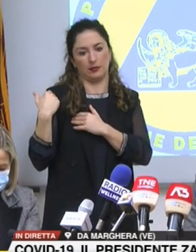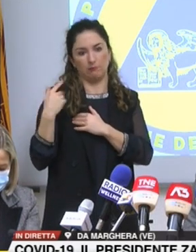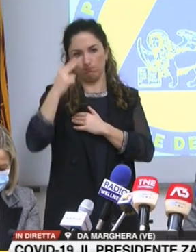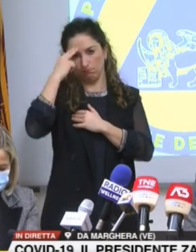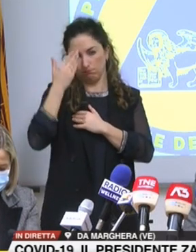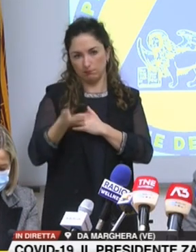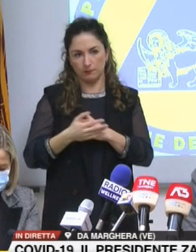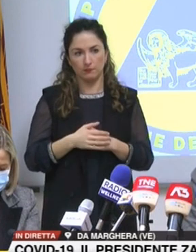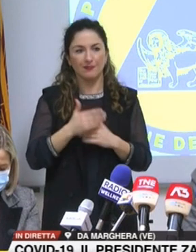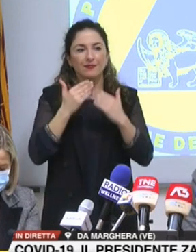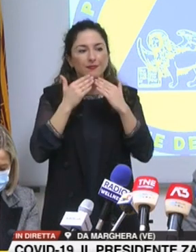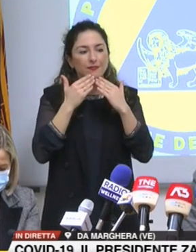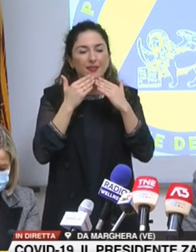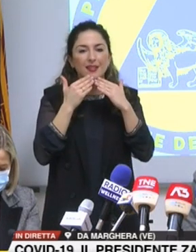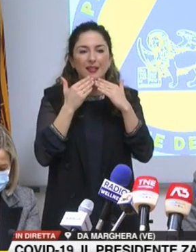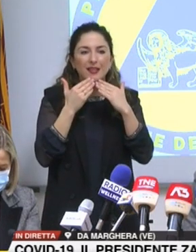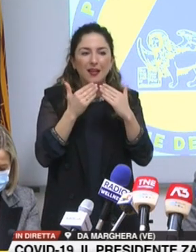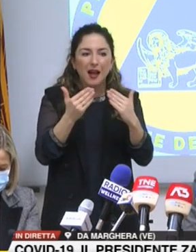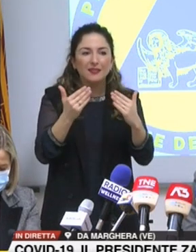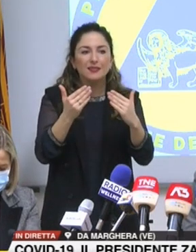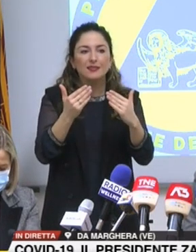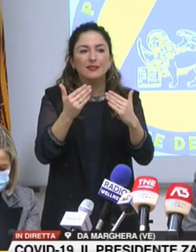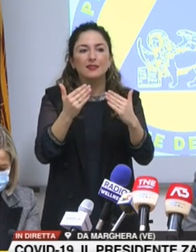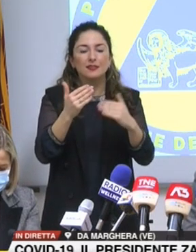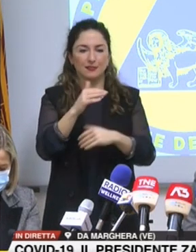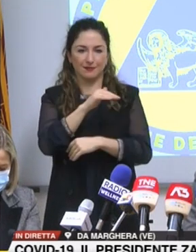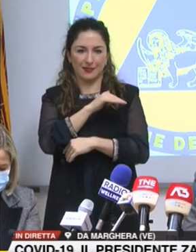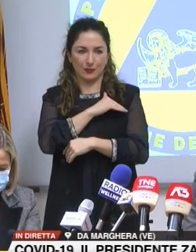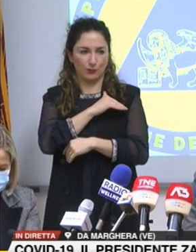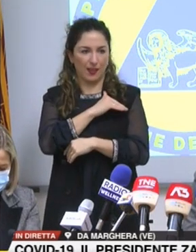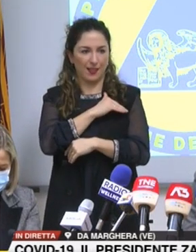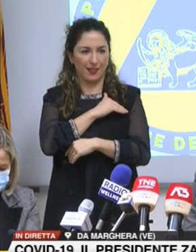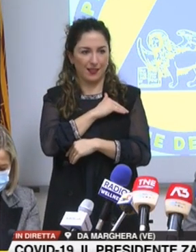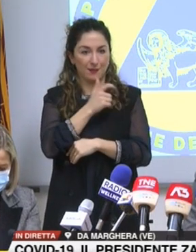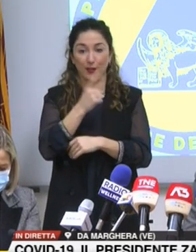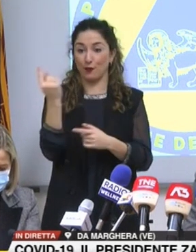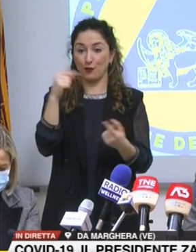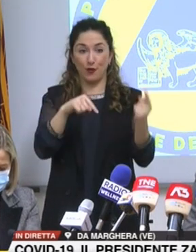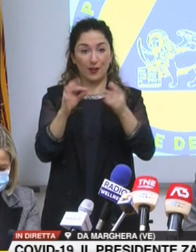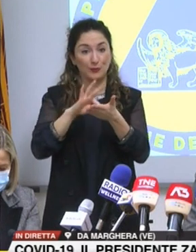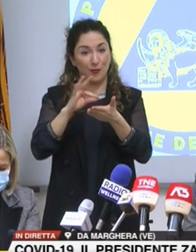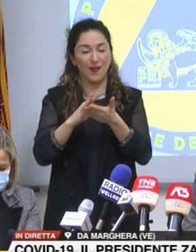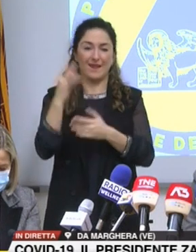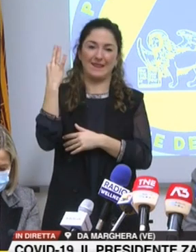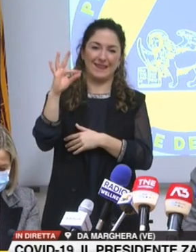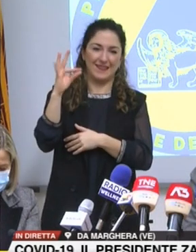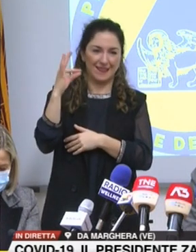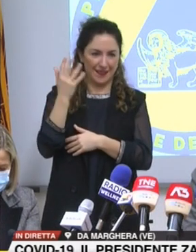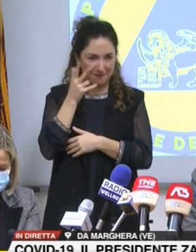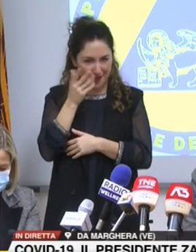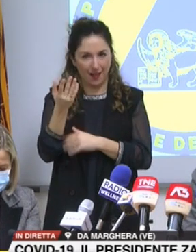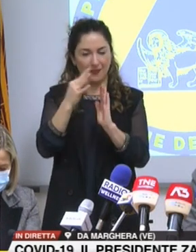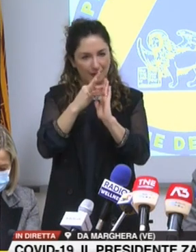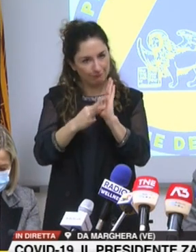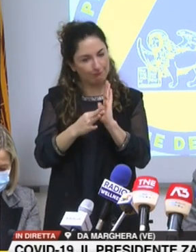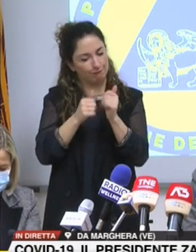questo. Ringrazio infine i ragazzi, perché i ritorni che abbiamo dei ragazzi delle scuole sono eccezionali, del rispetto delle